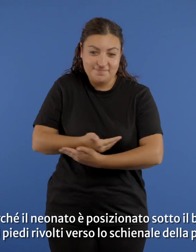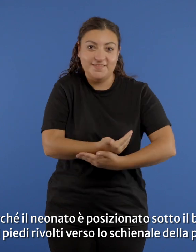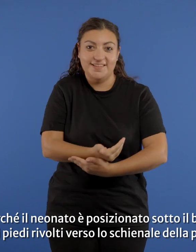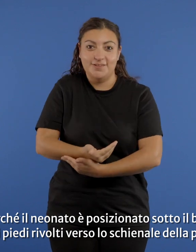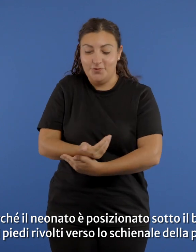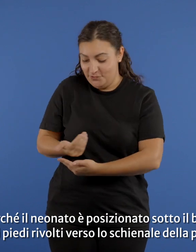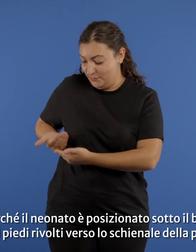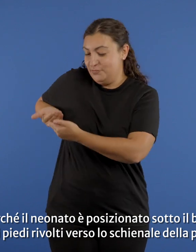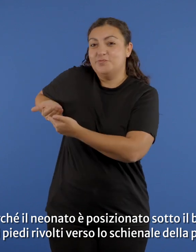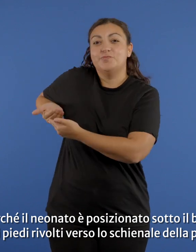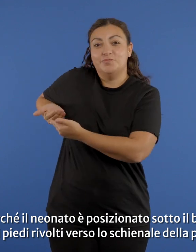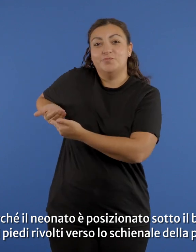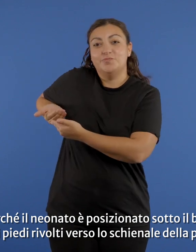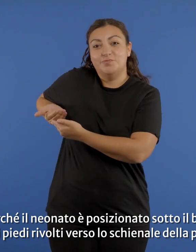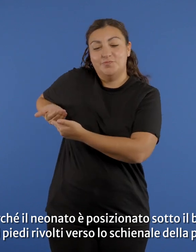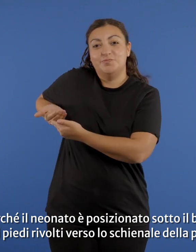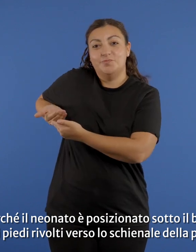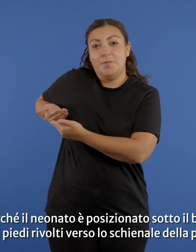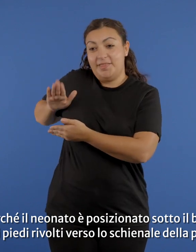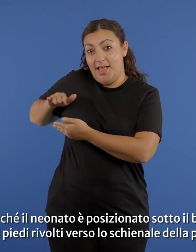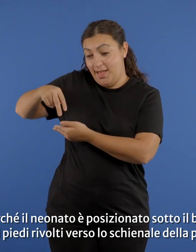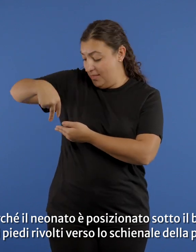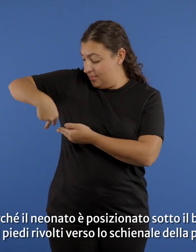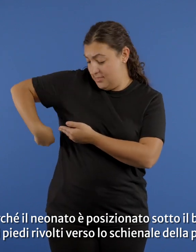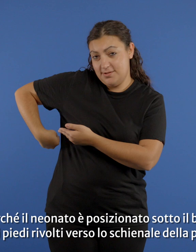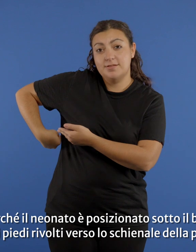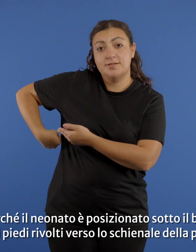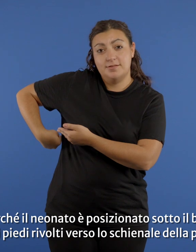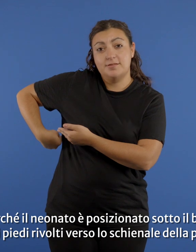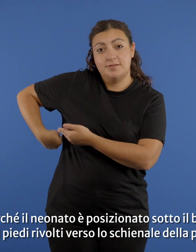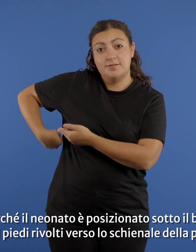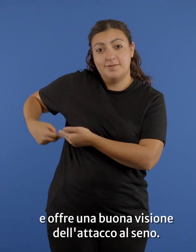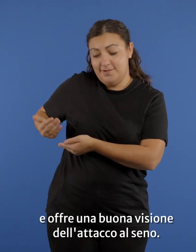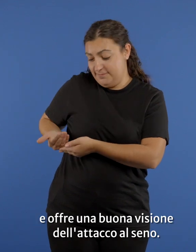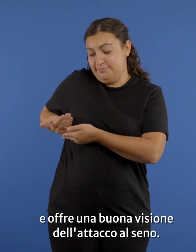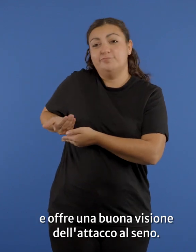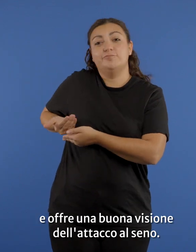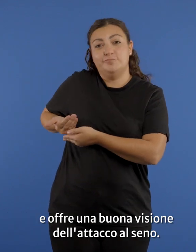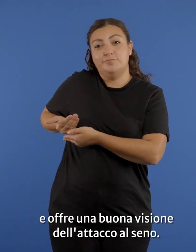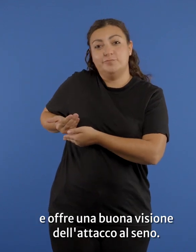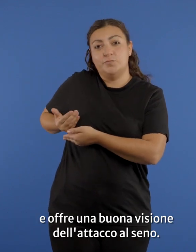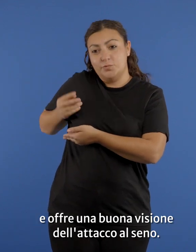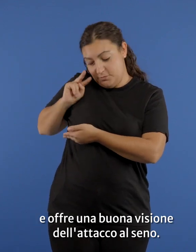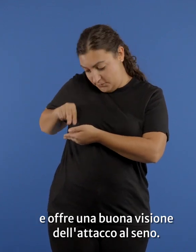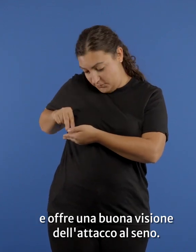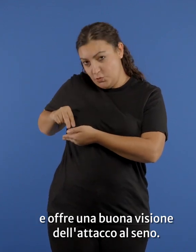braccio con i piedi rivolti verso lo schienale della poltrona e offre una buona visione